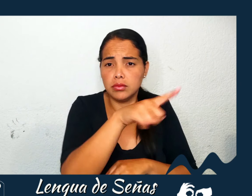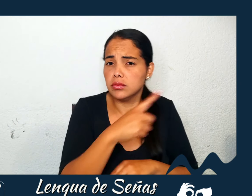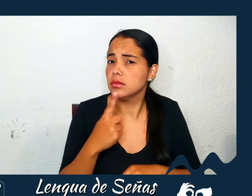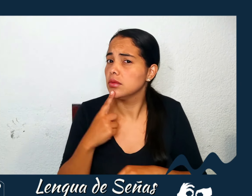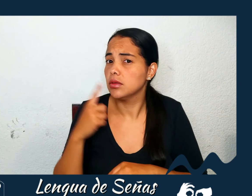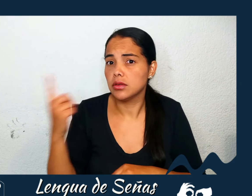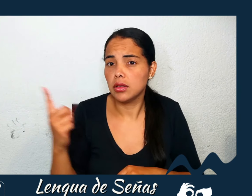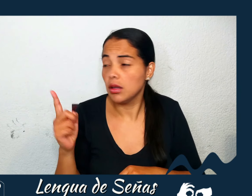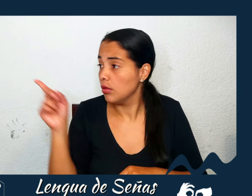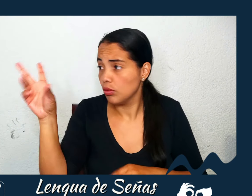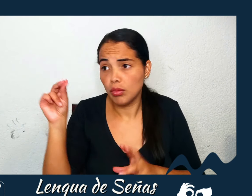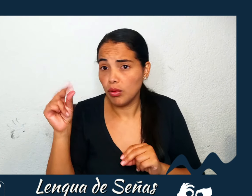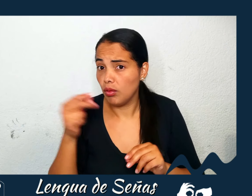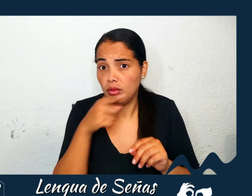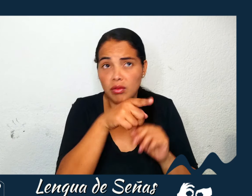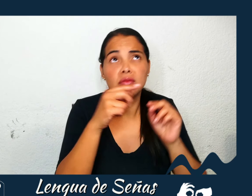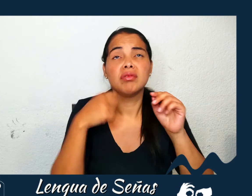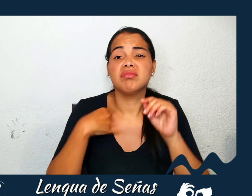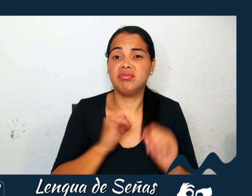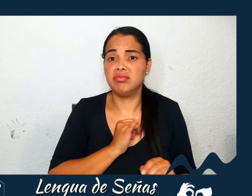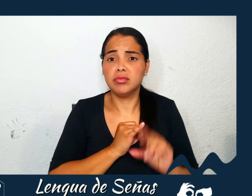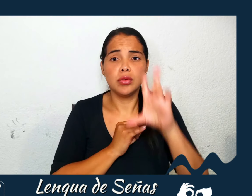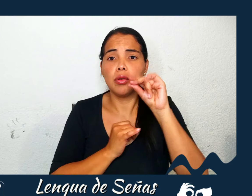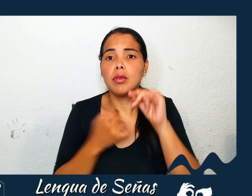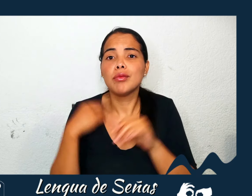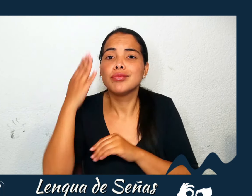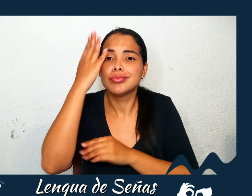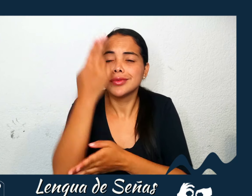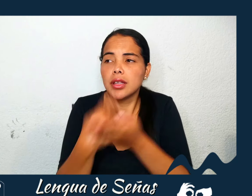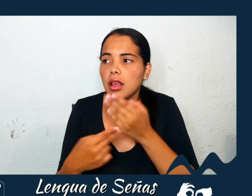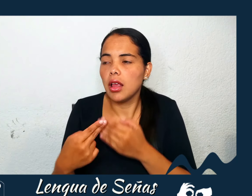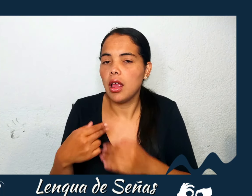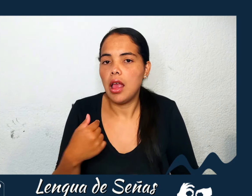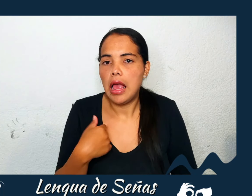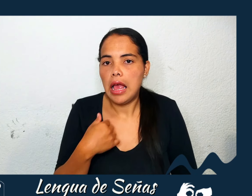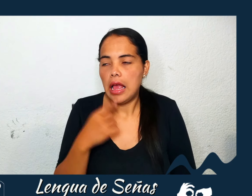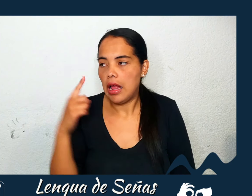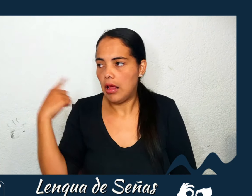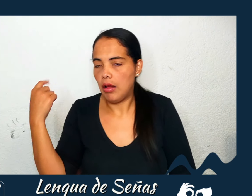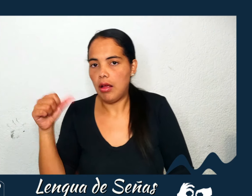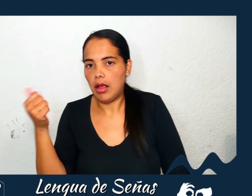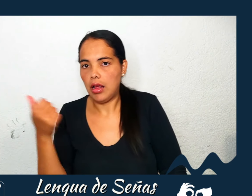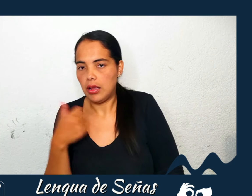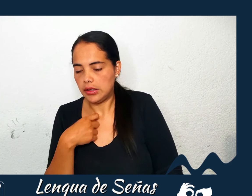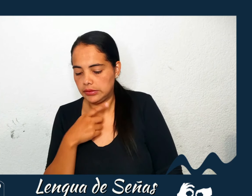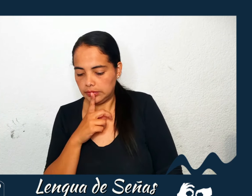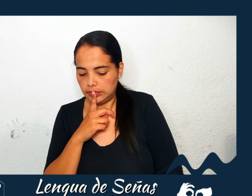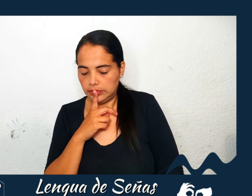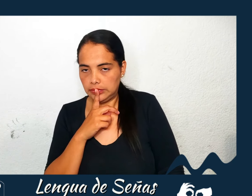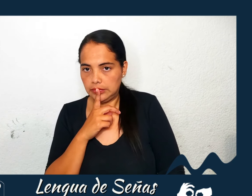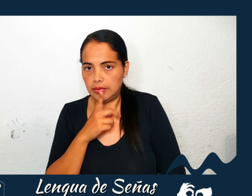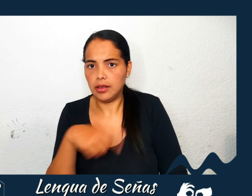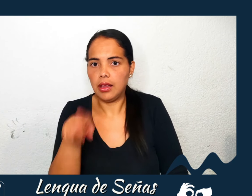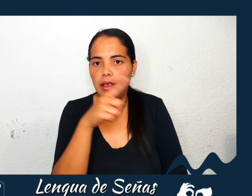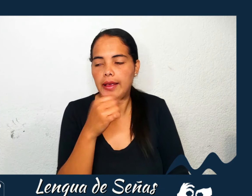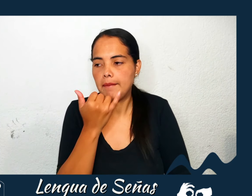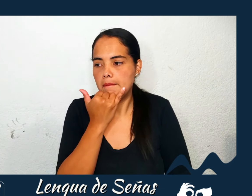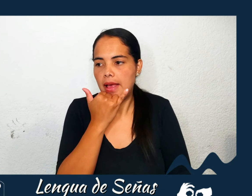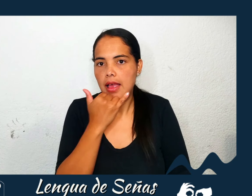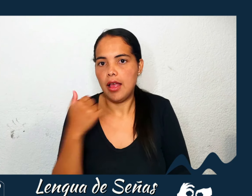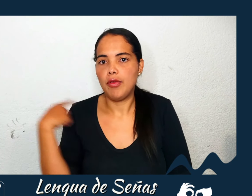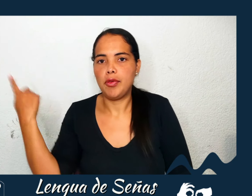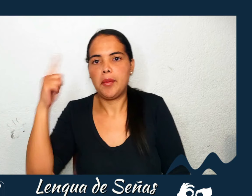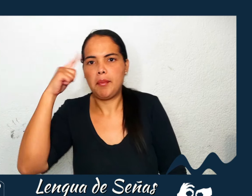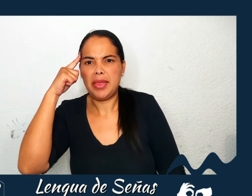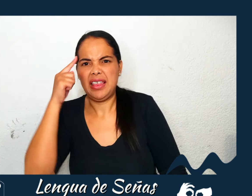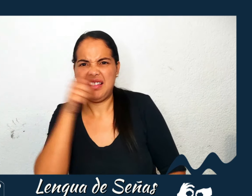dieron cuenta que quienes estaban mal eran ellos. Consultaron a los demás hermanos, a todos, y se dieron cuenta del